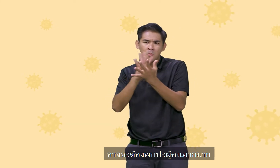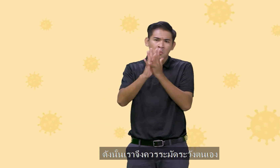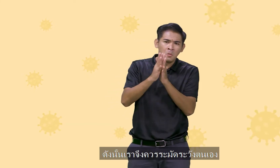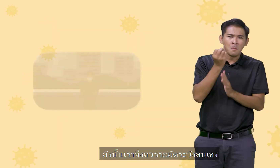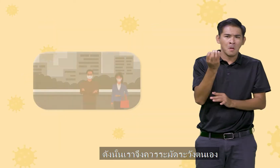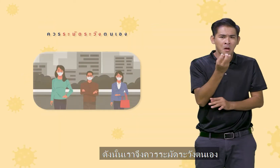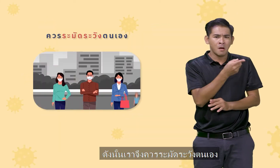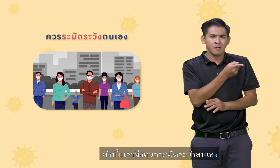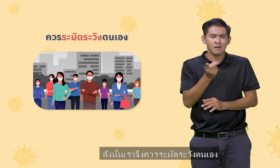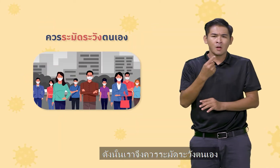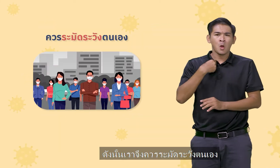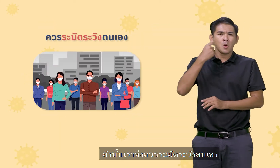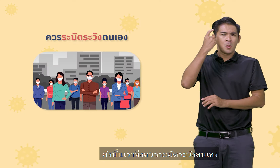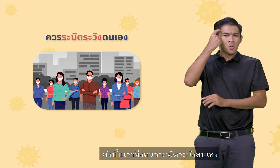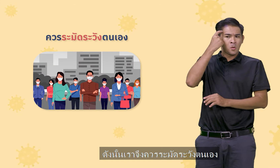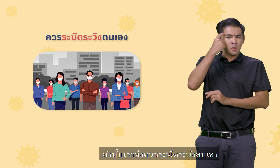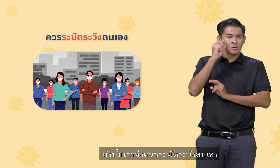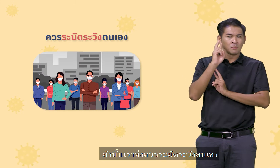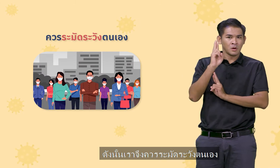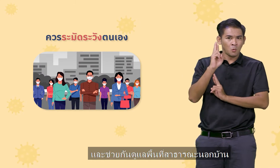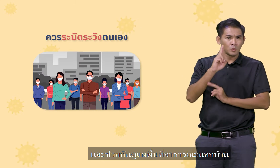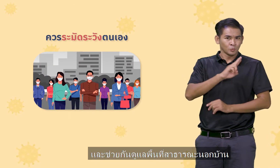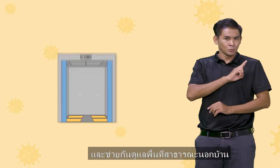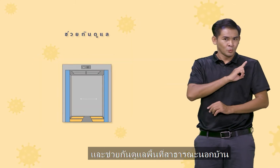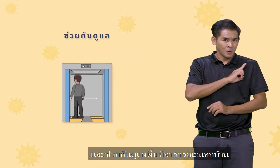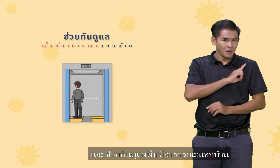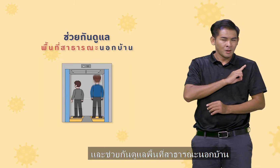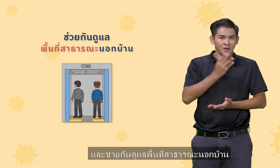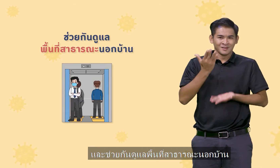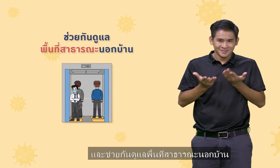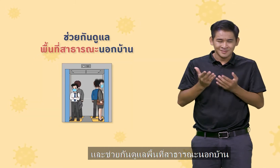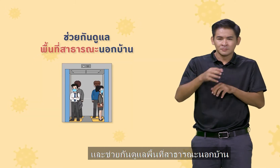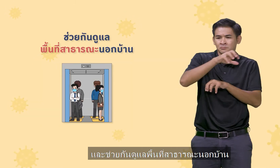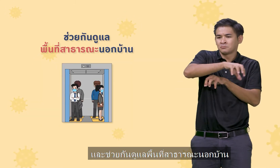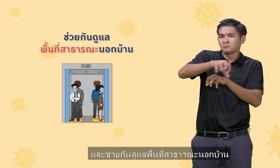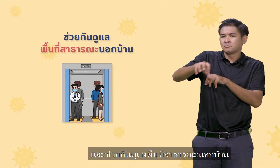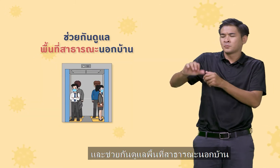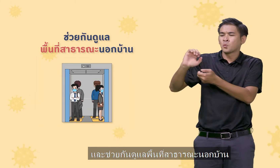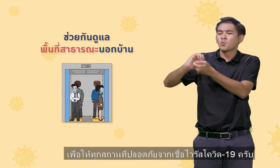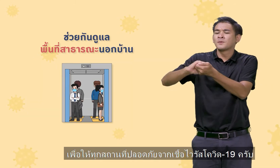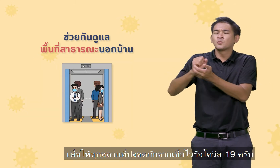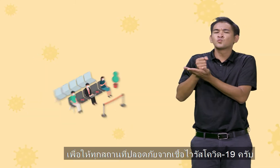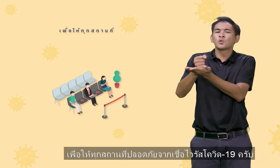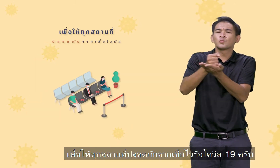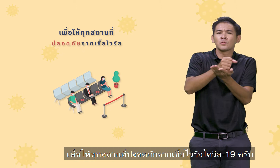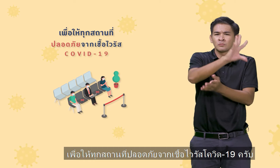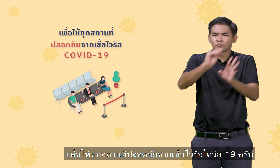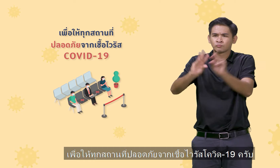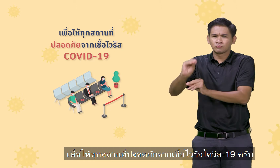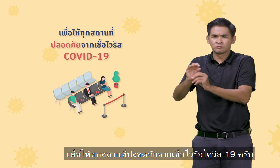ดังนั้นเราจึงควรระมัดระวังตนเองและช่วยกันดูแลพื้นที่สาธารณะนอกบ้านเพื่อให้ทุกสถานที่ปลอดภัย